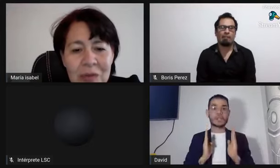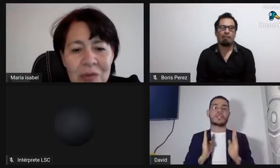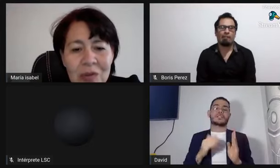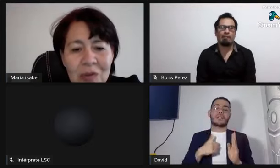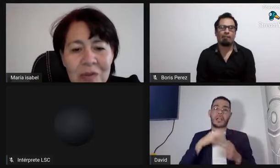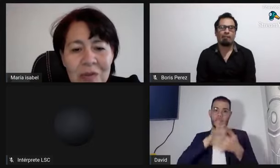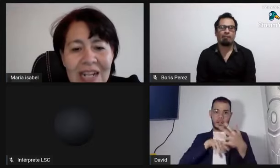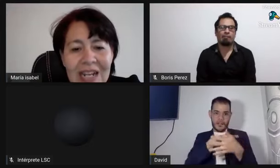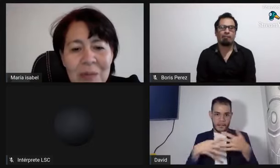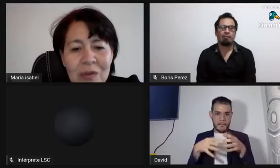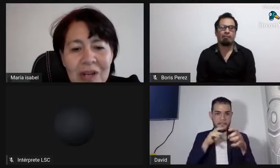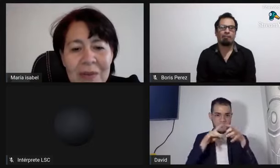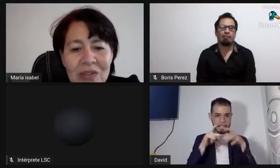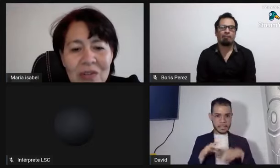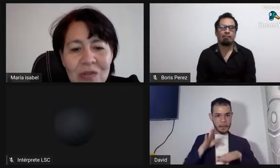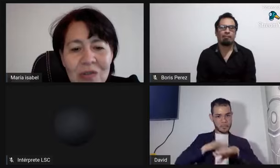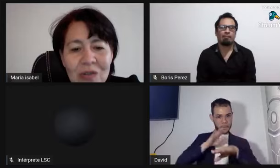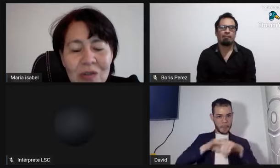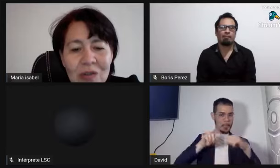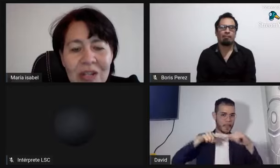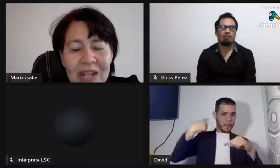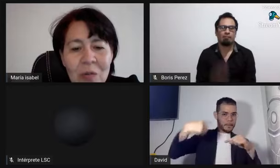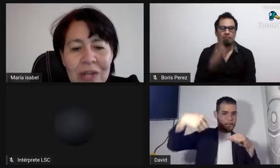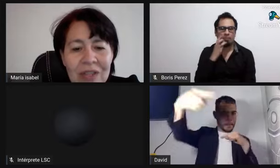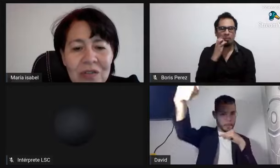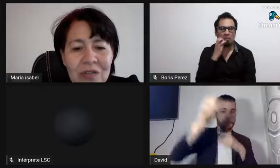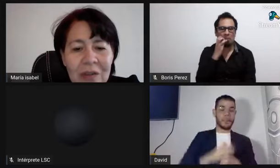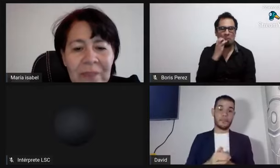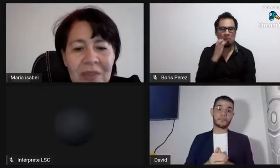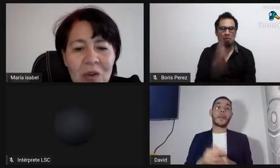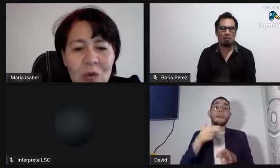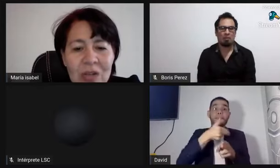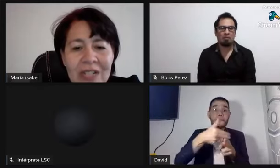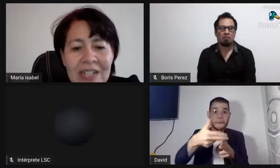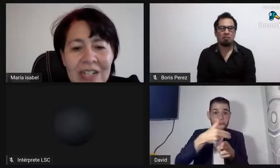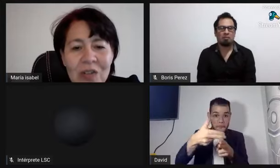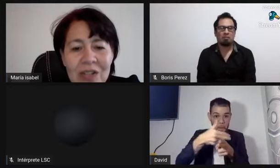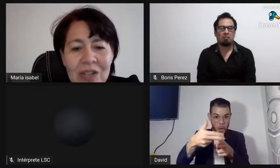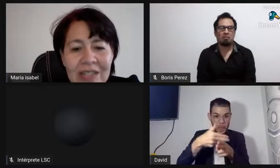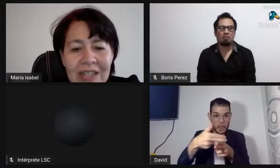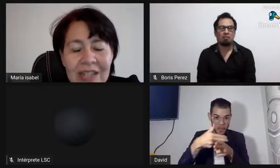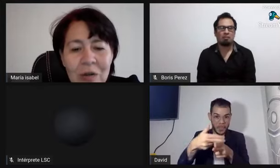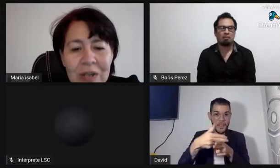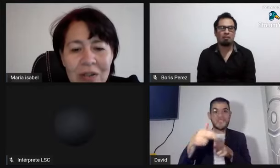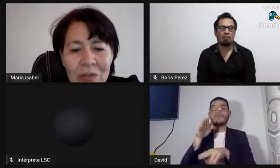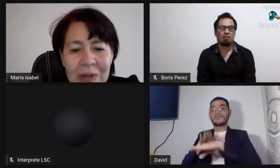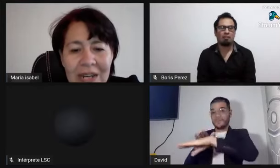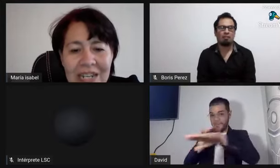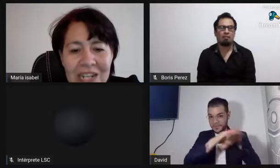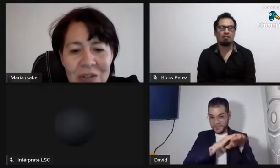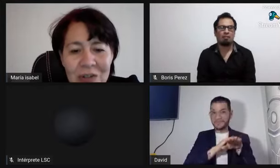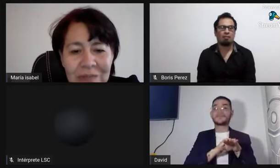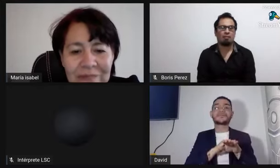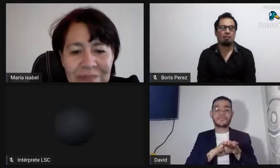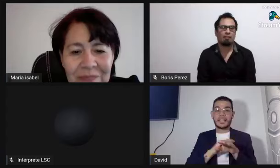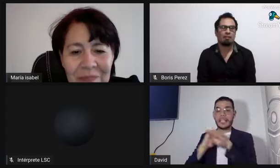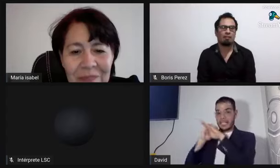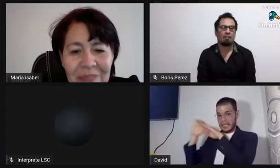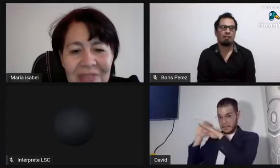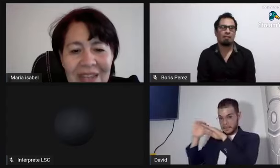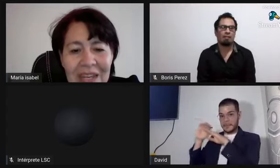y ya pronto viene la programación con encuentros con escritores de cuentos para